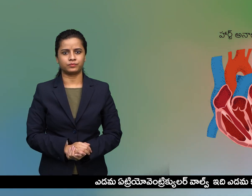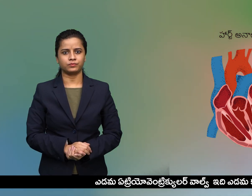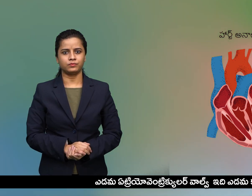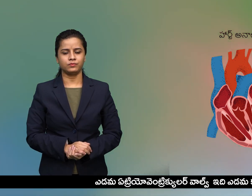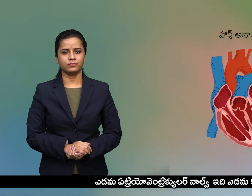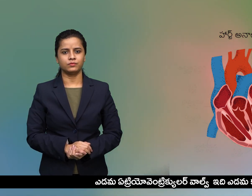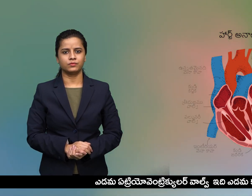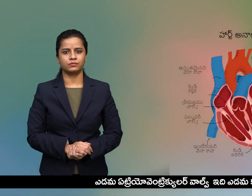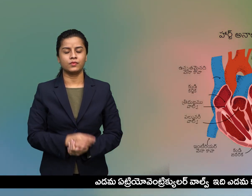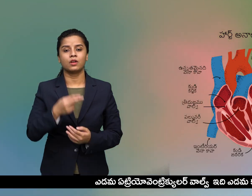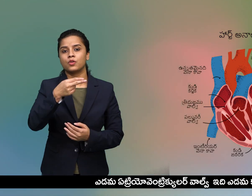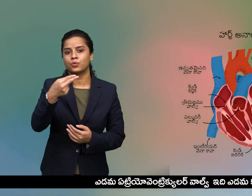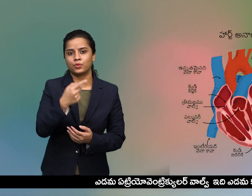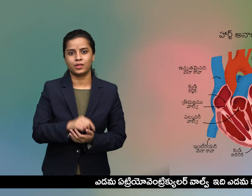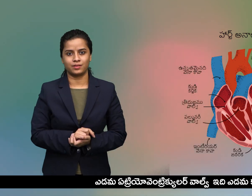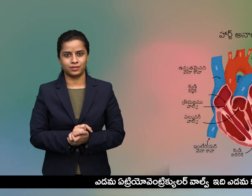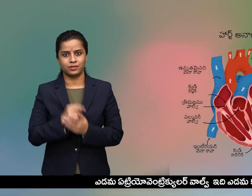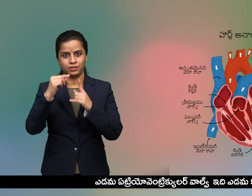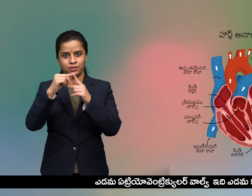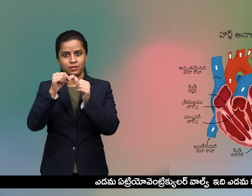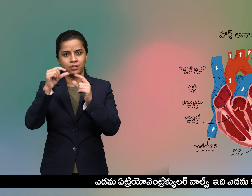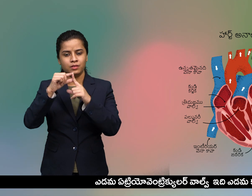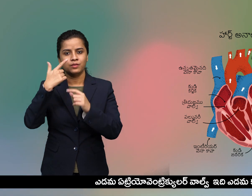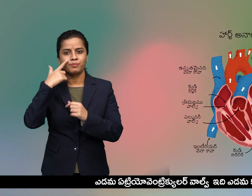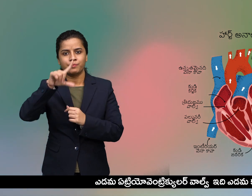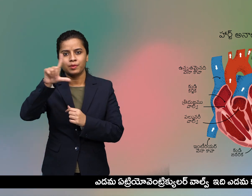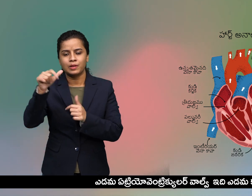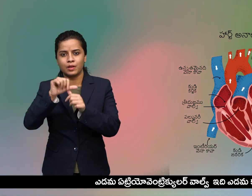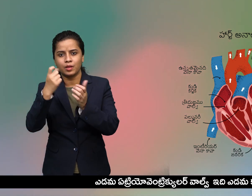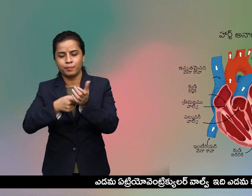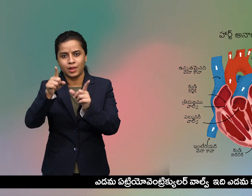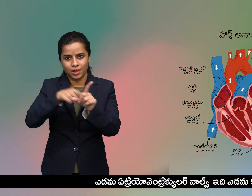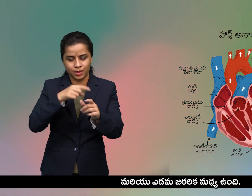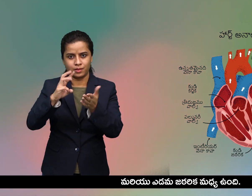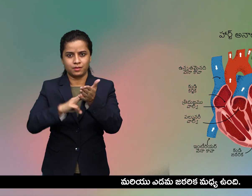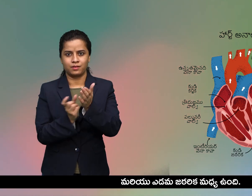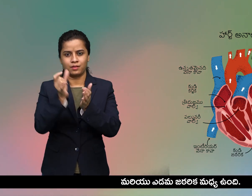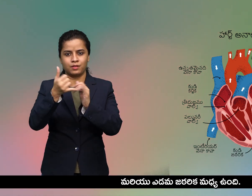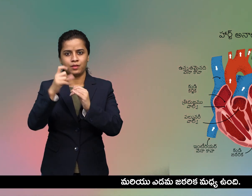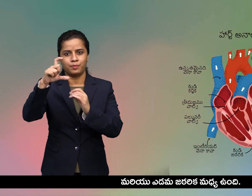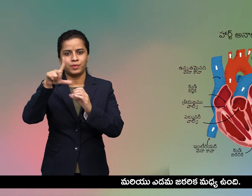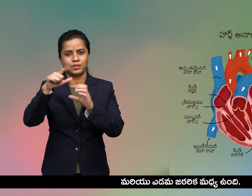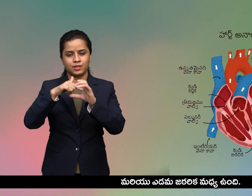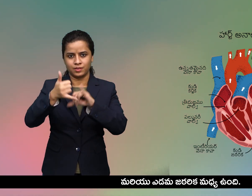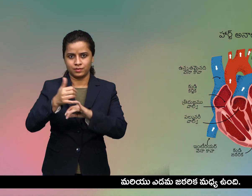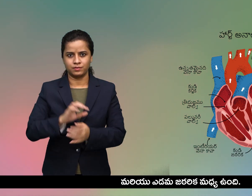ఎడమ యాట్రియో వెంట్రిక్యులర్ వాల్వ్, ఇది ఎడమ కన్నిక మరియు ఎడమ జఠరిక మధ్య